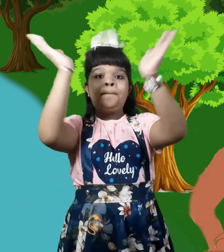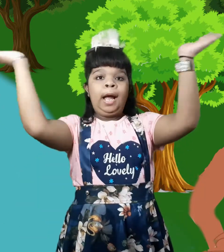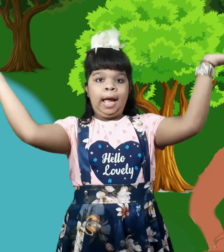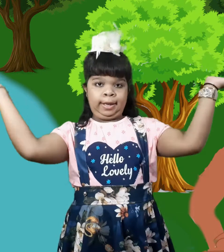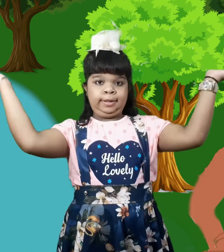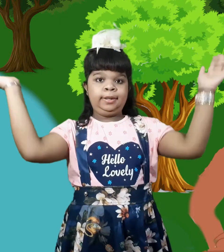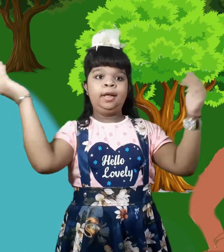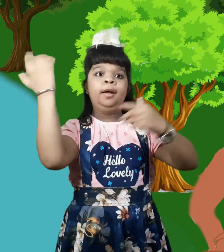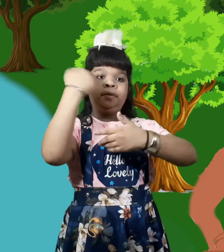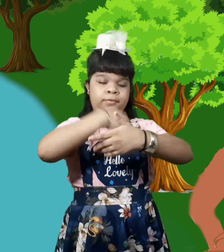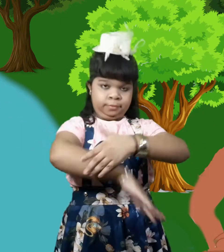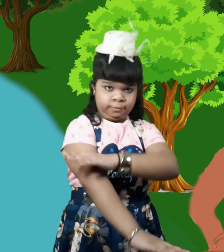गया।